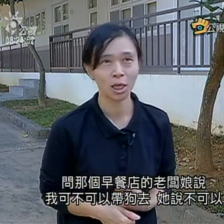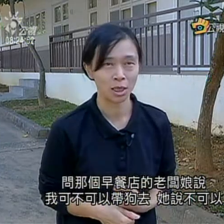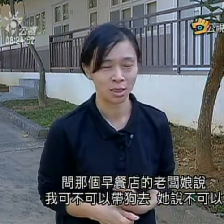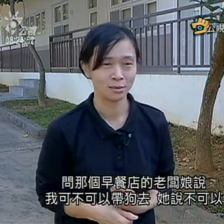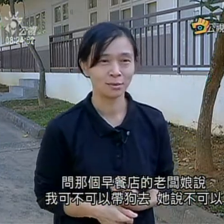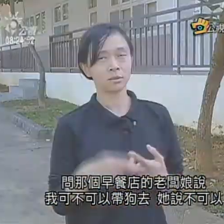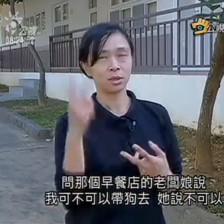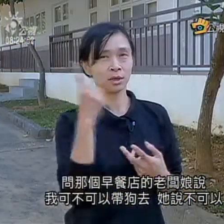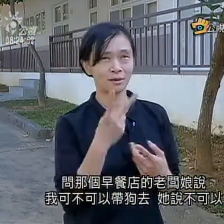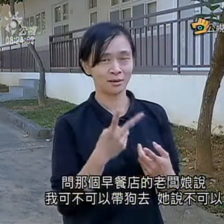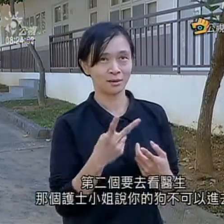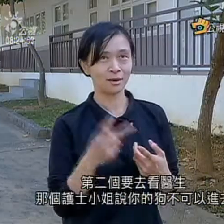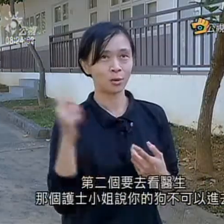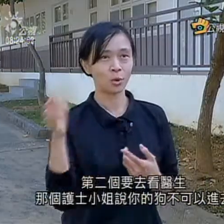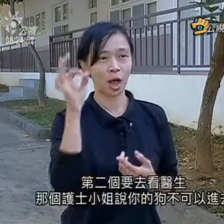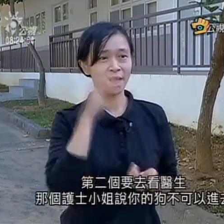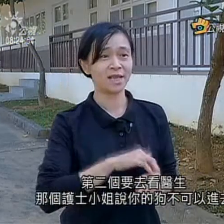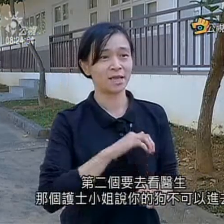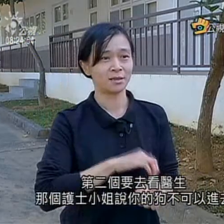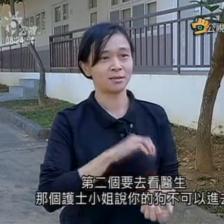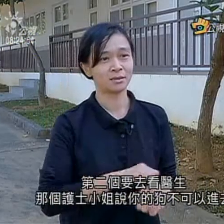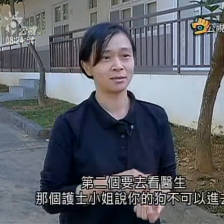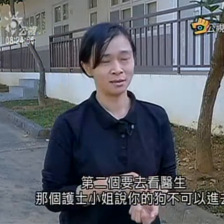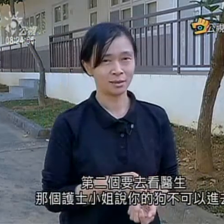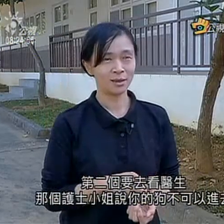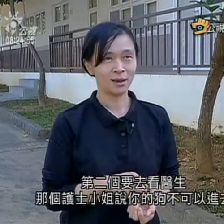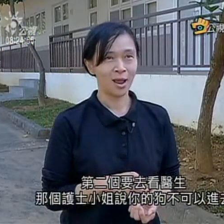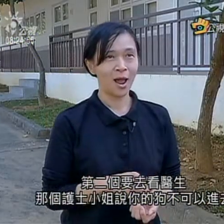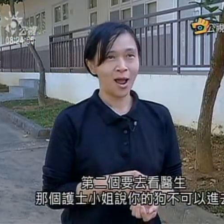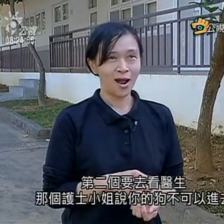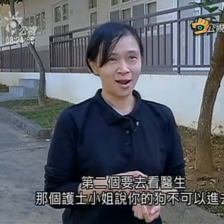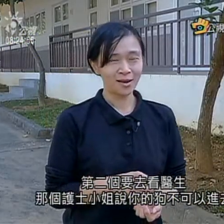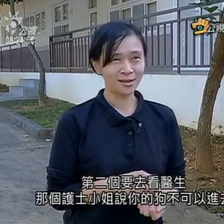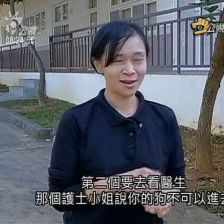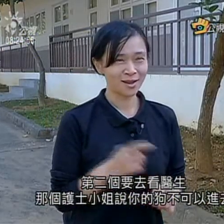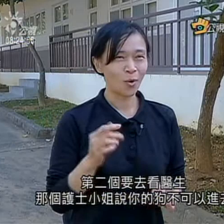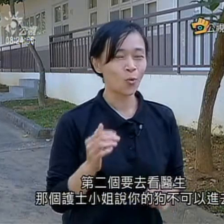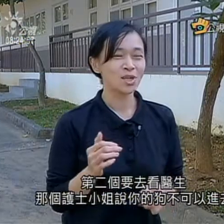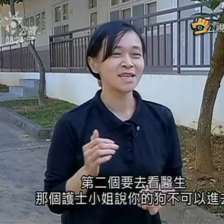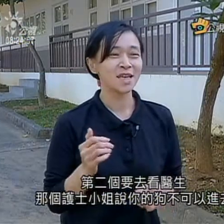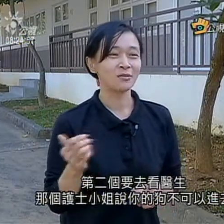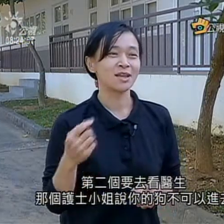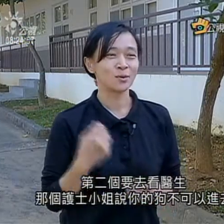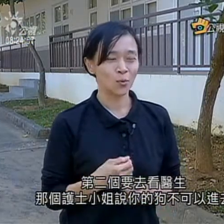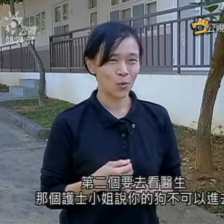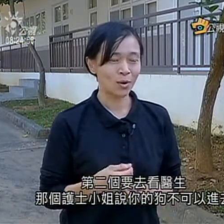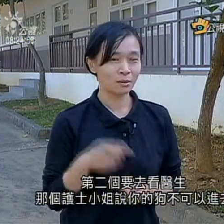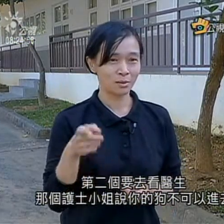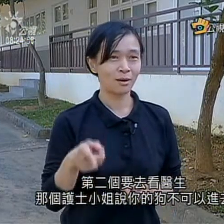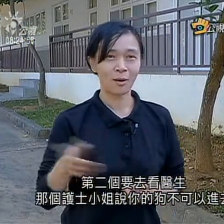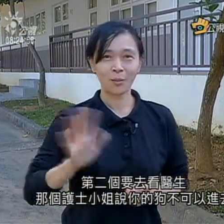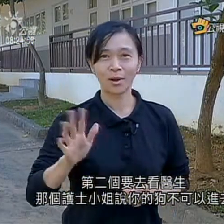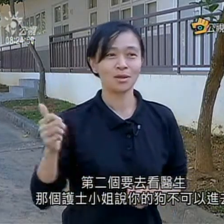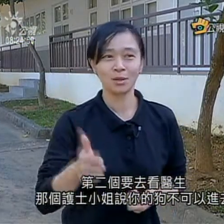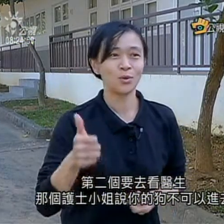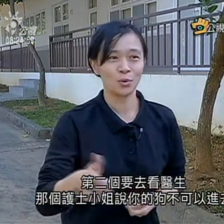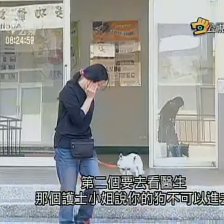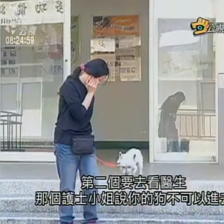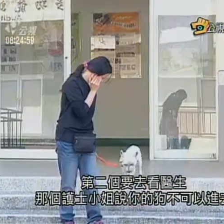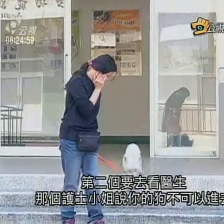以。第二个要去看医生，那个护士小姐说你的狗不可以进去。 不